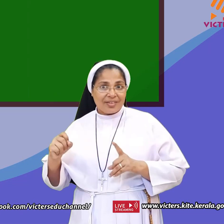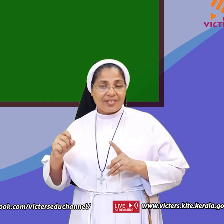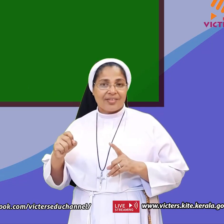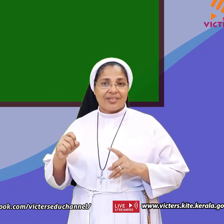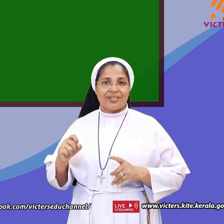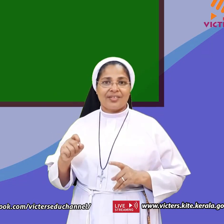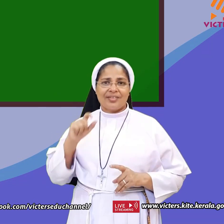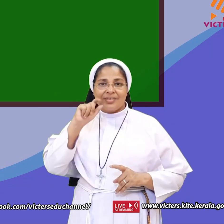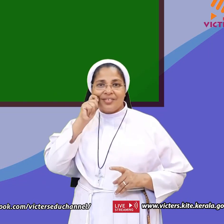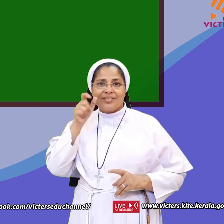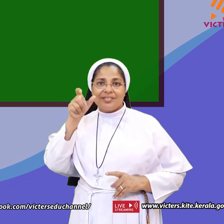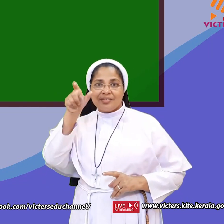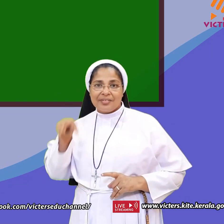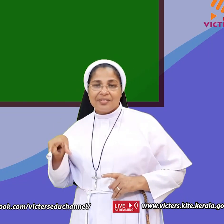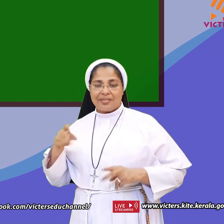സുധീർ എന്ന ചെറുപ്പക്കാരൻ